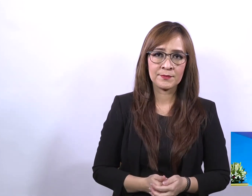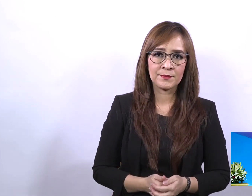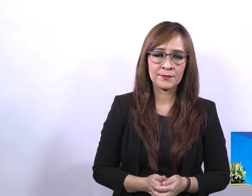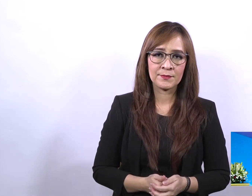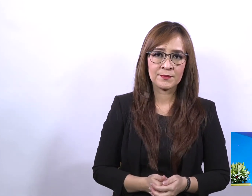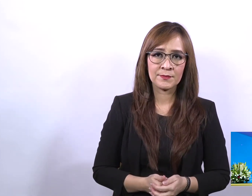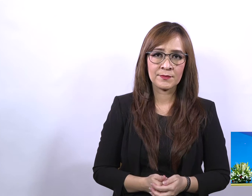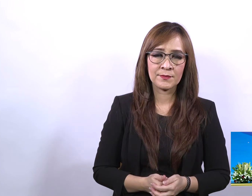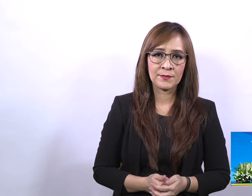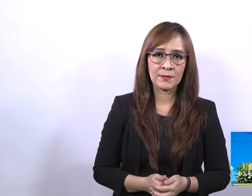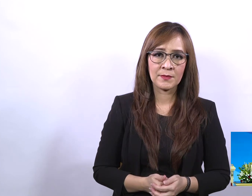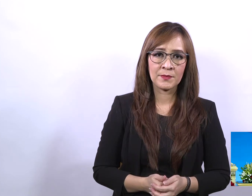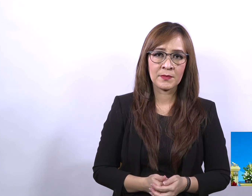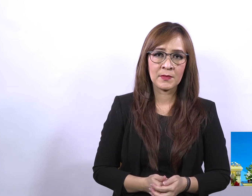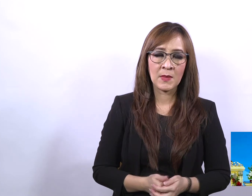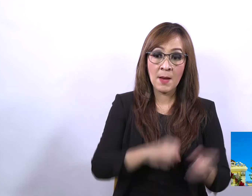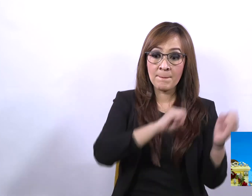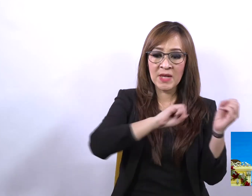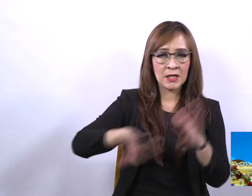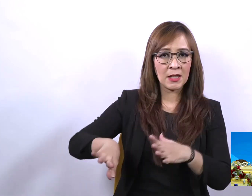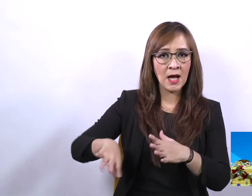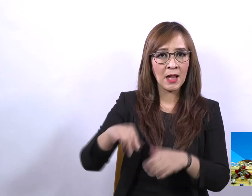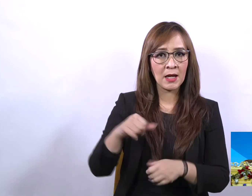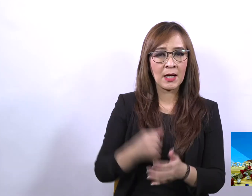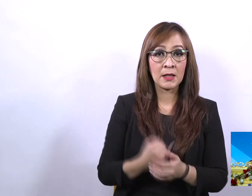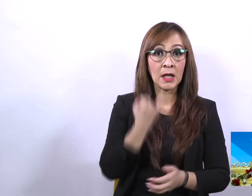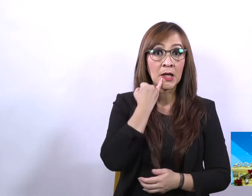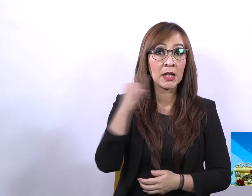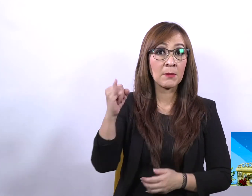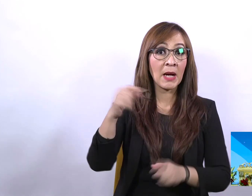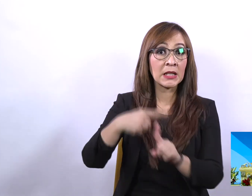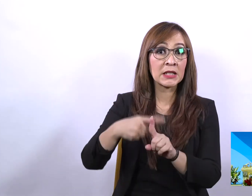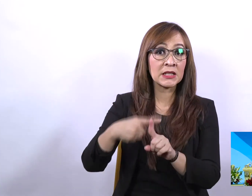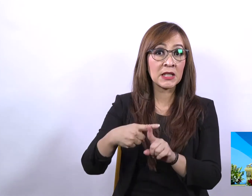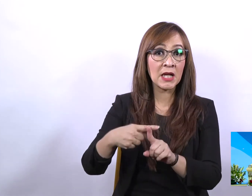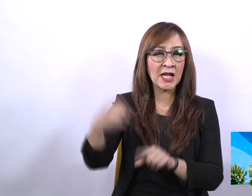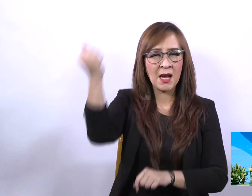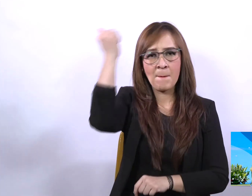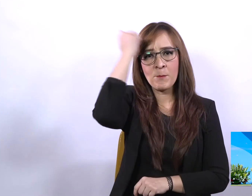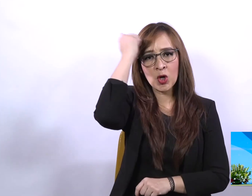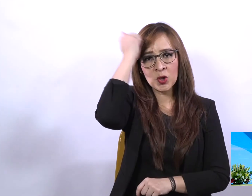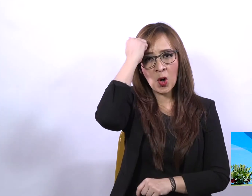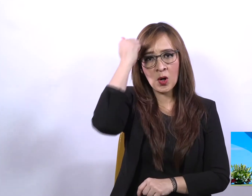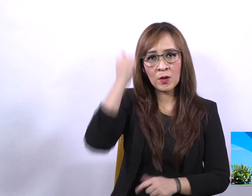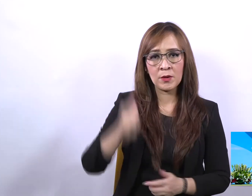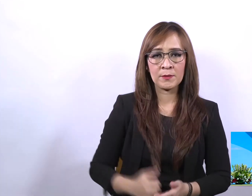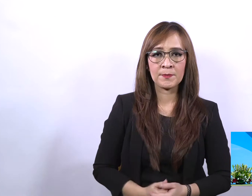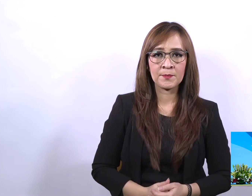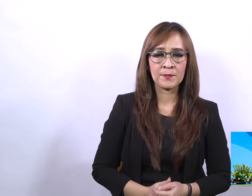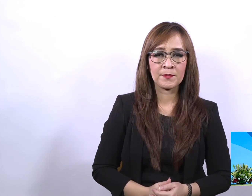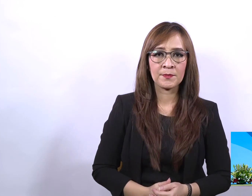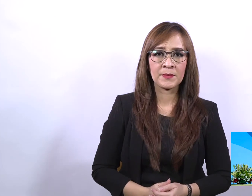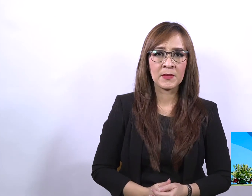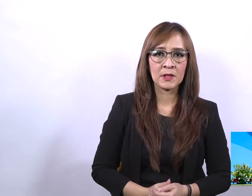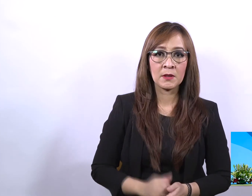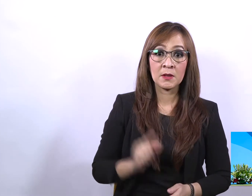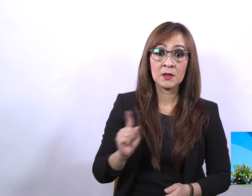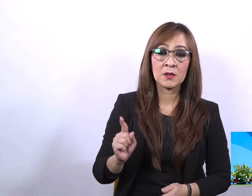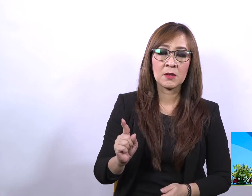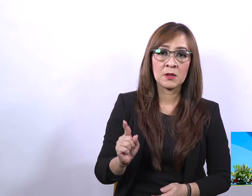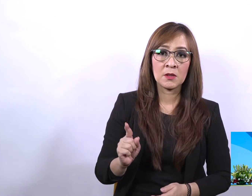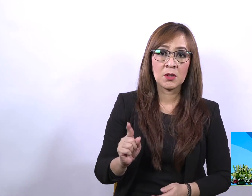setia Hai meninggalkan iman Kristen oleh kebodohan Hai karena meninggalkan iman Kristen bukan hanya berarti